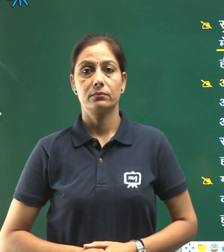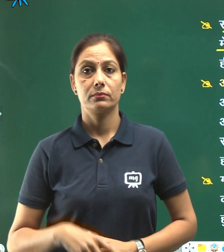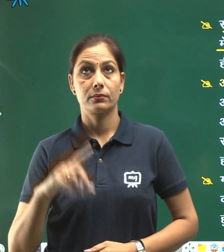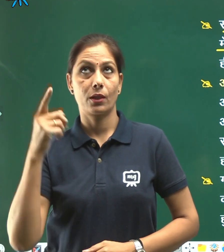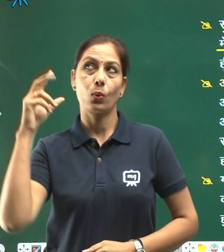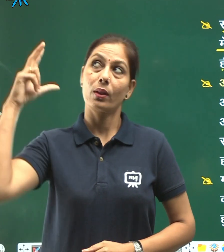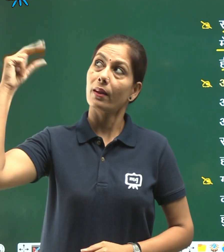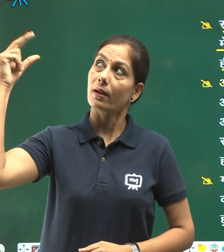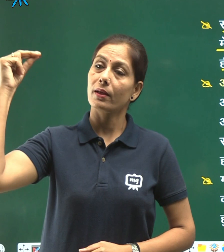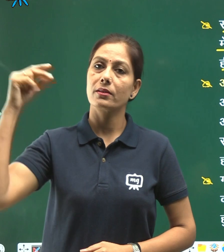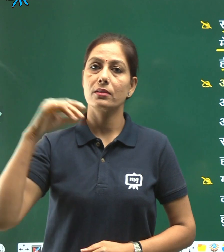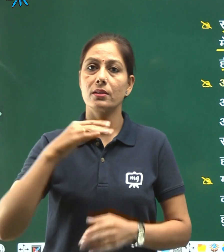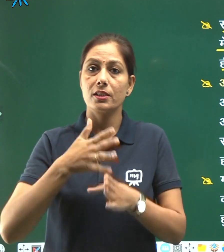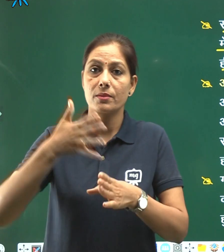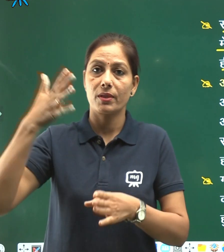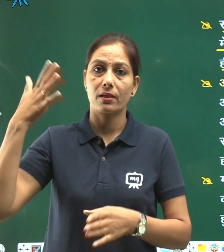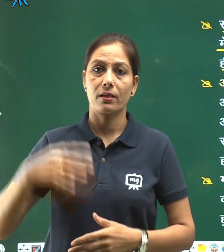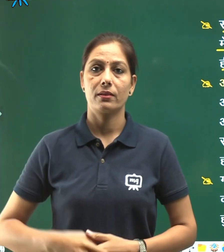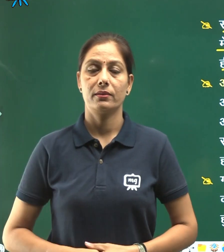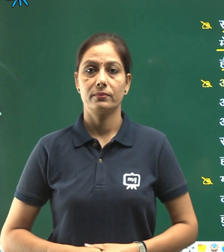केवल तारे ही चमक रहे हैं।